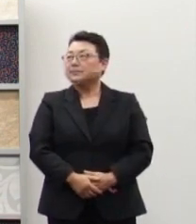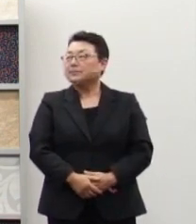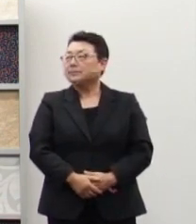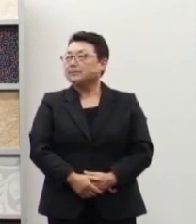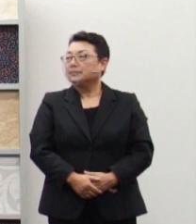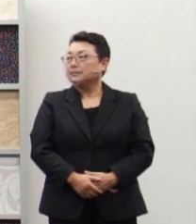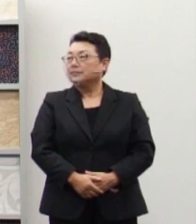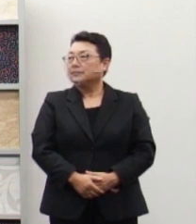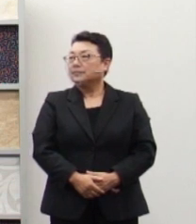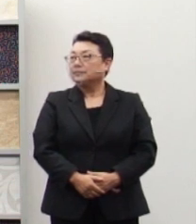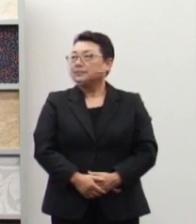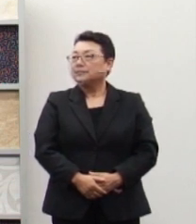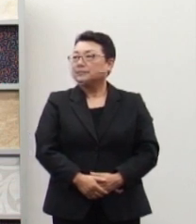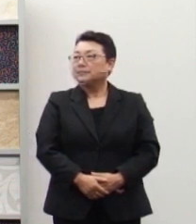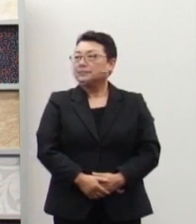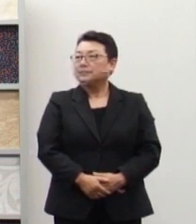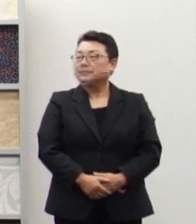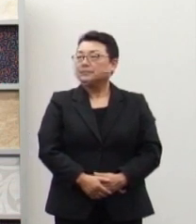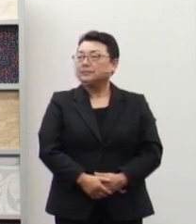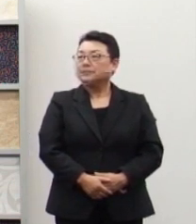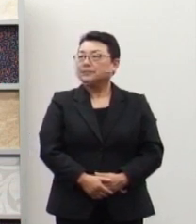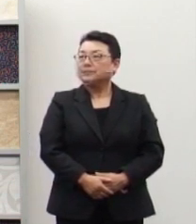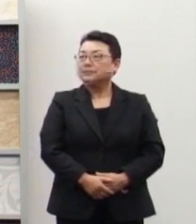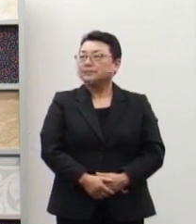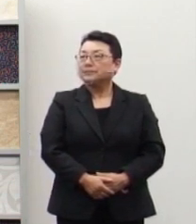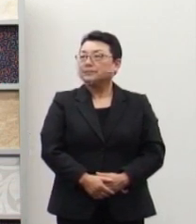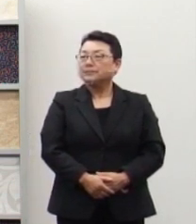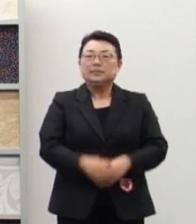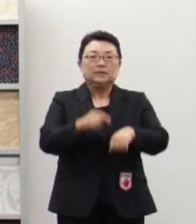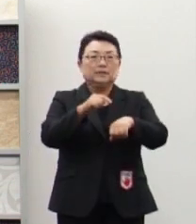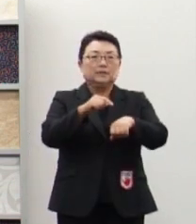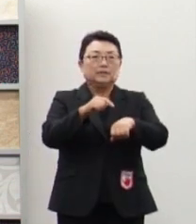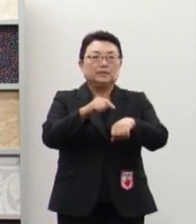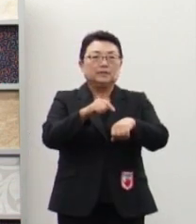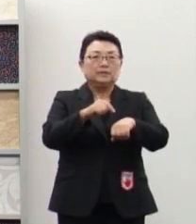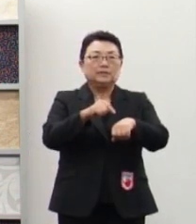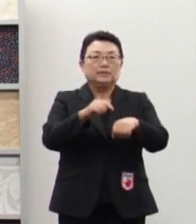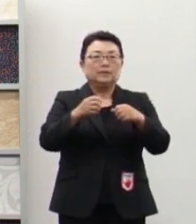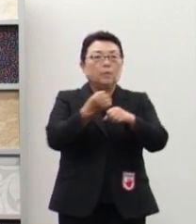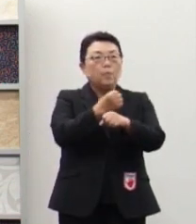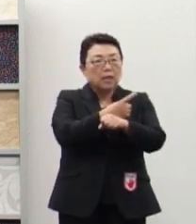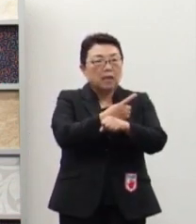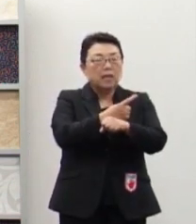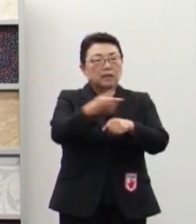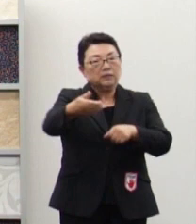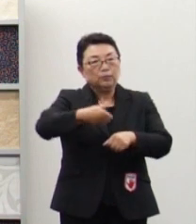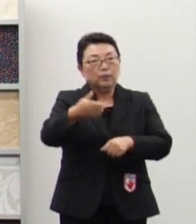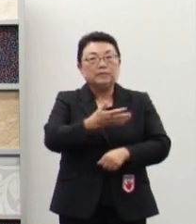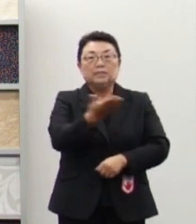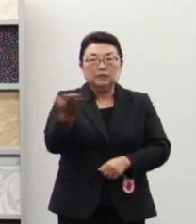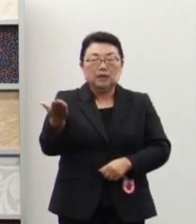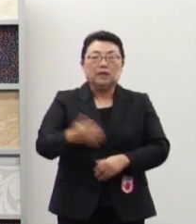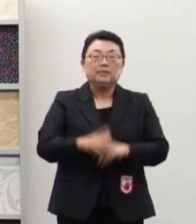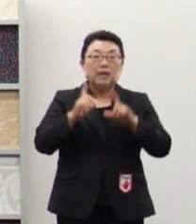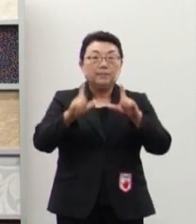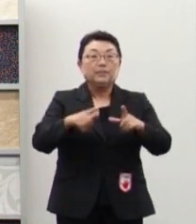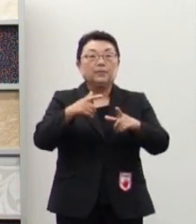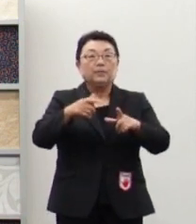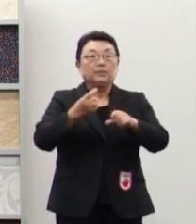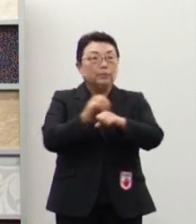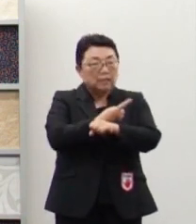あ、いいですか、どうぞ。 あ、じゃあすいません、あの時間がちょっとあるようです。あの発表事項以外でもし質問ありましたら